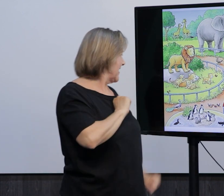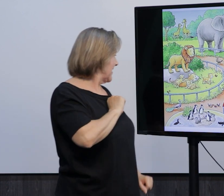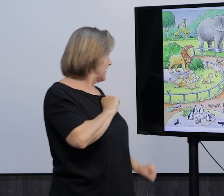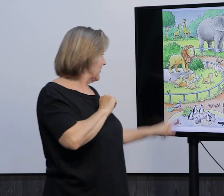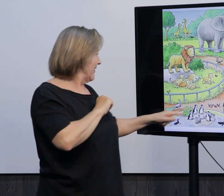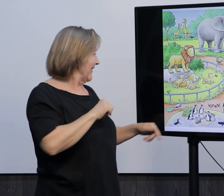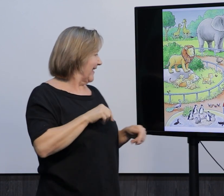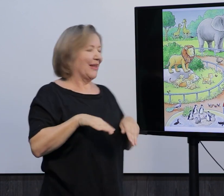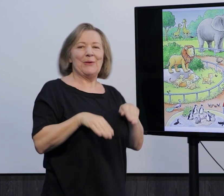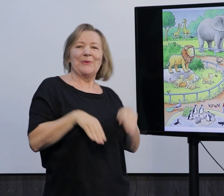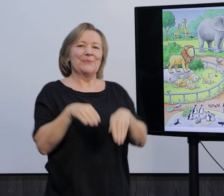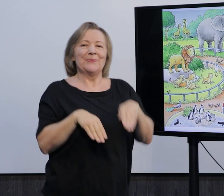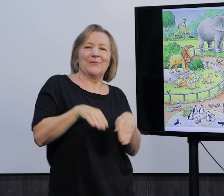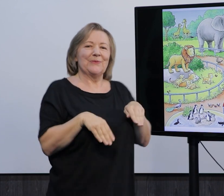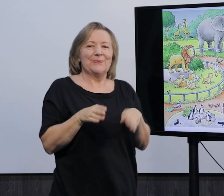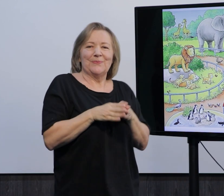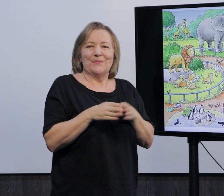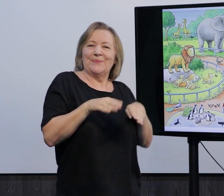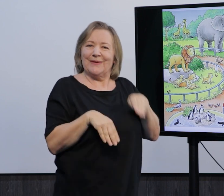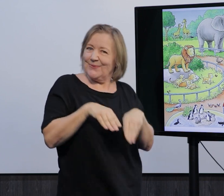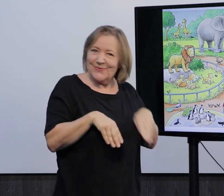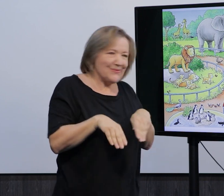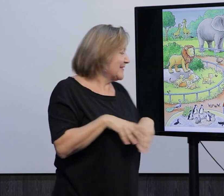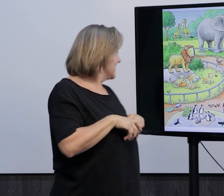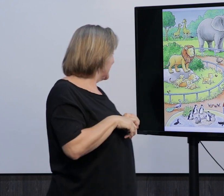os patos, os pinguins,